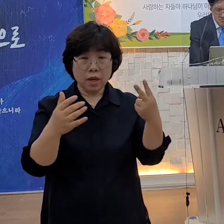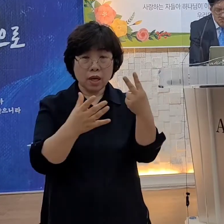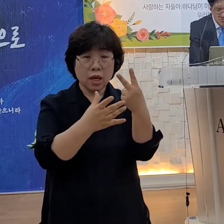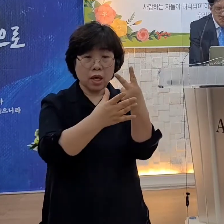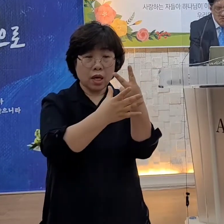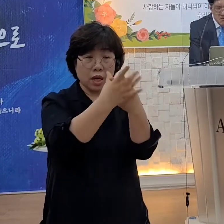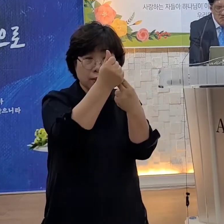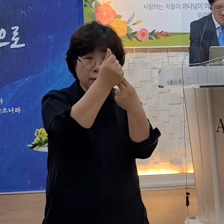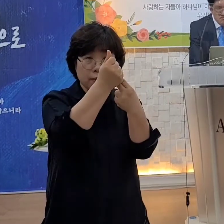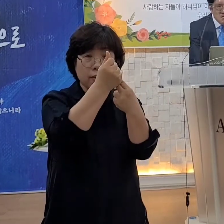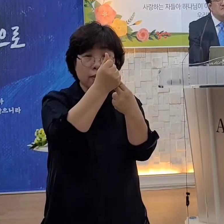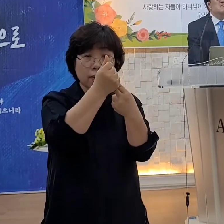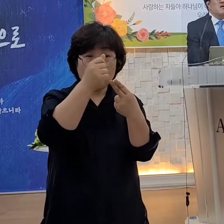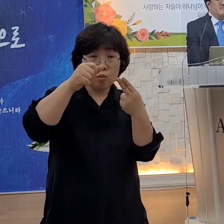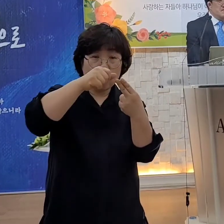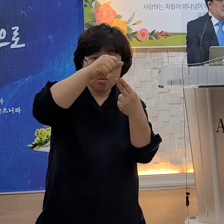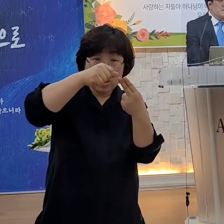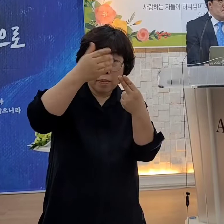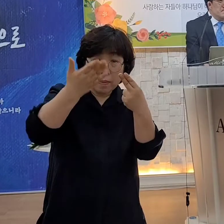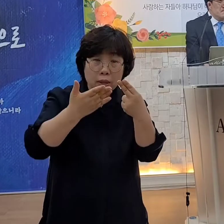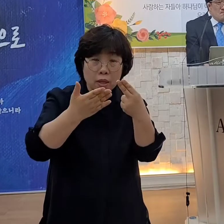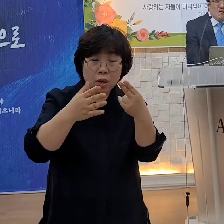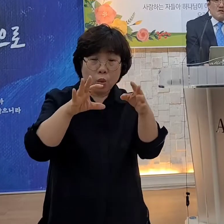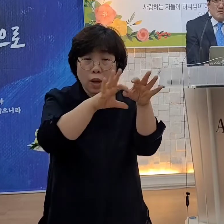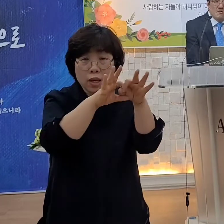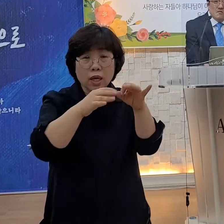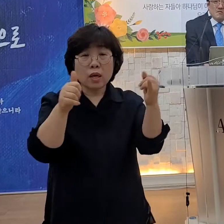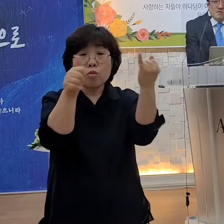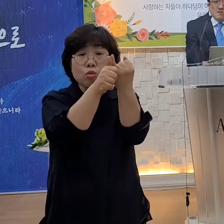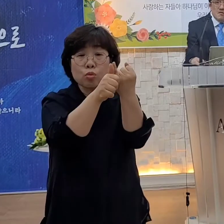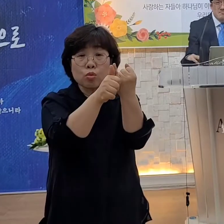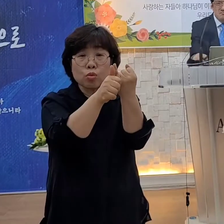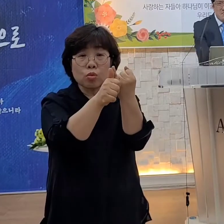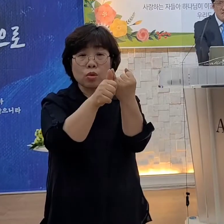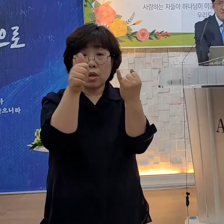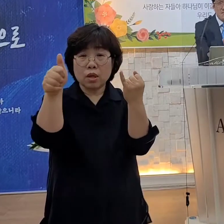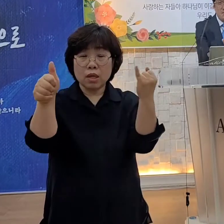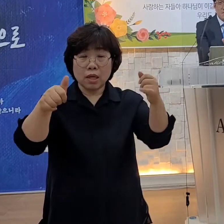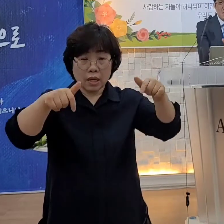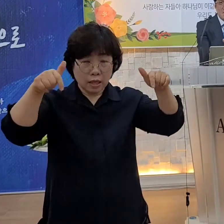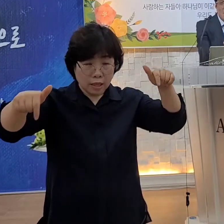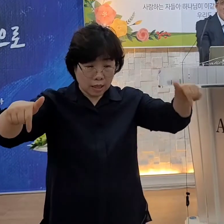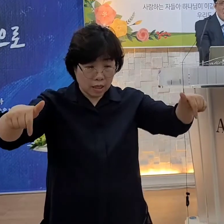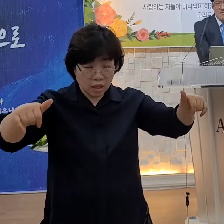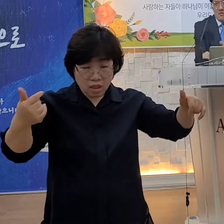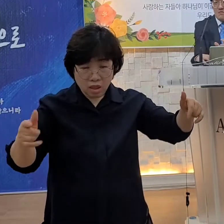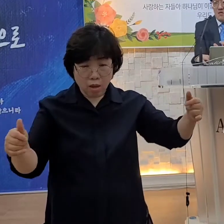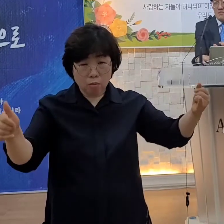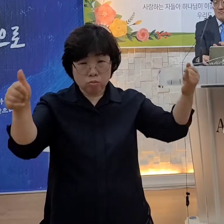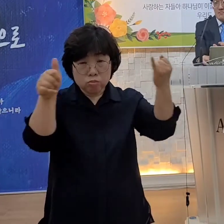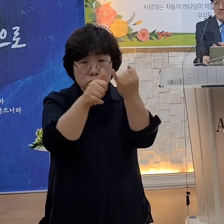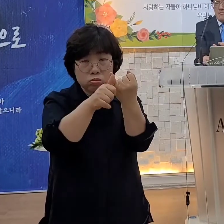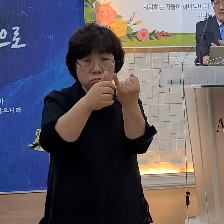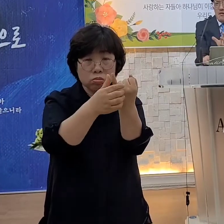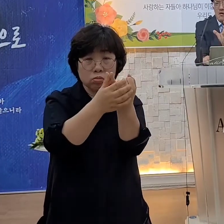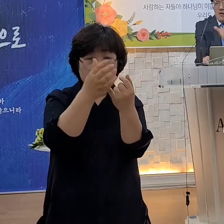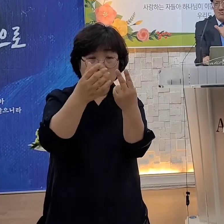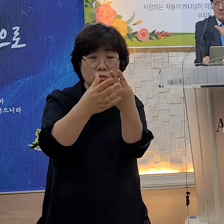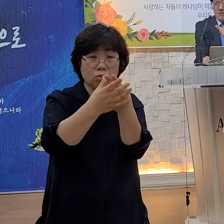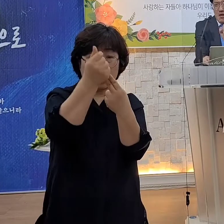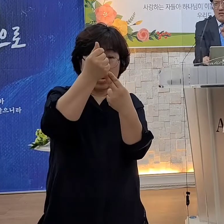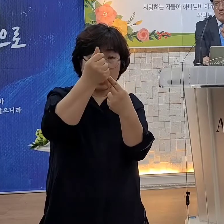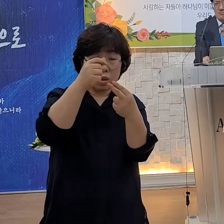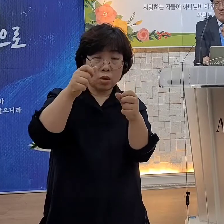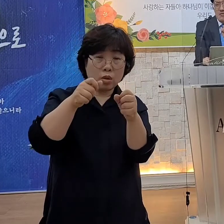하나가 둘로 이렇게 묶임을 당합니다. 결혼하게 되면 이 부부라는 고적상도 완전히 따로 떨어집니다.